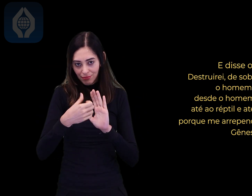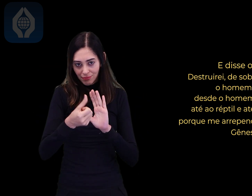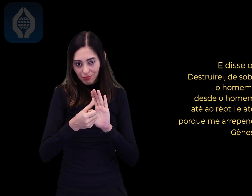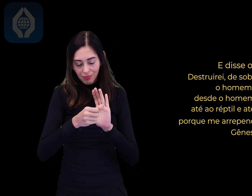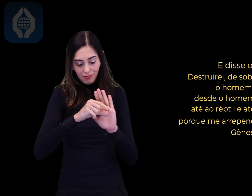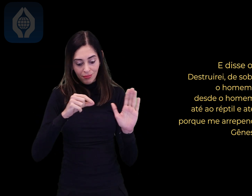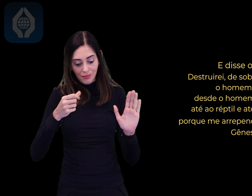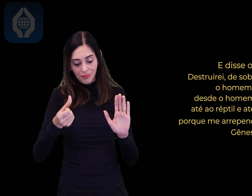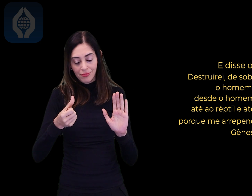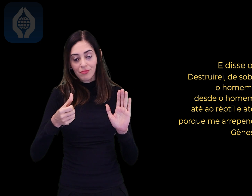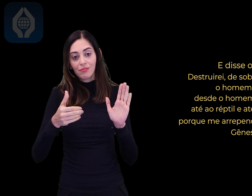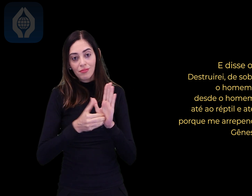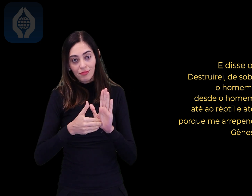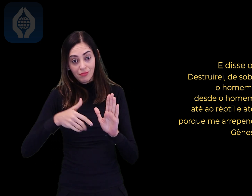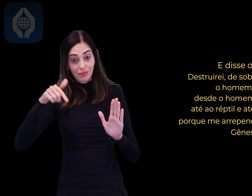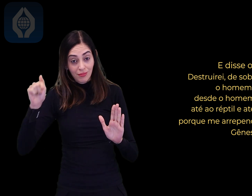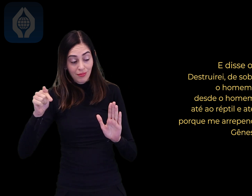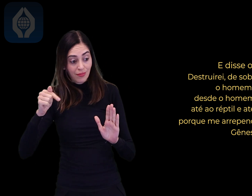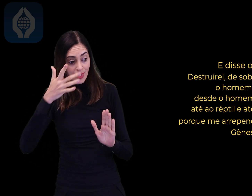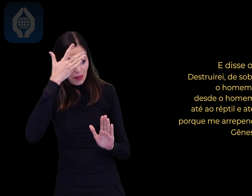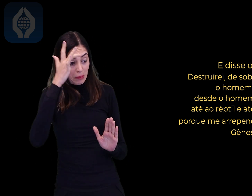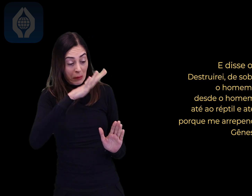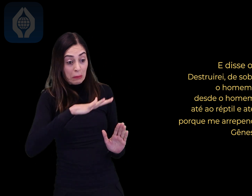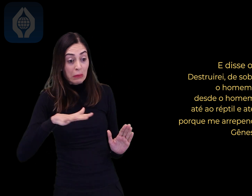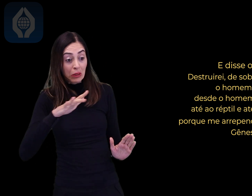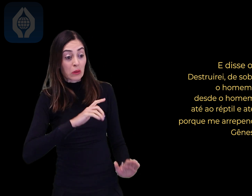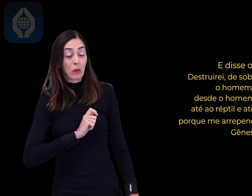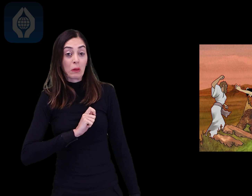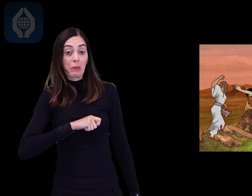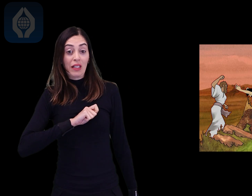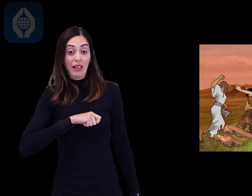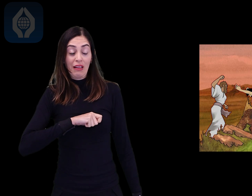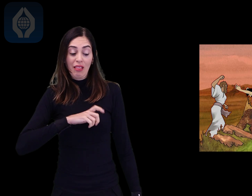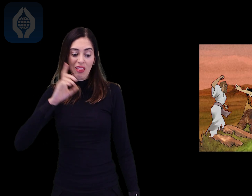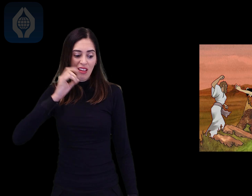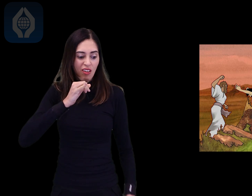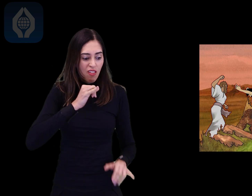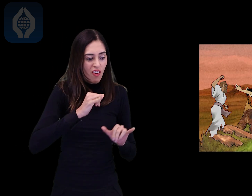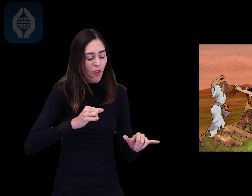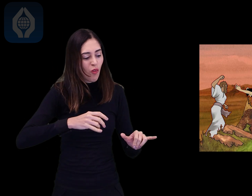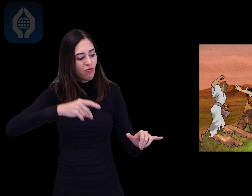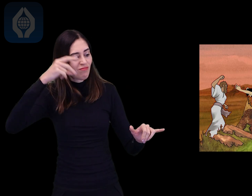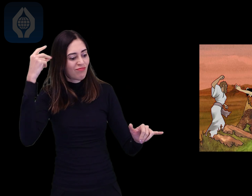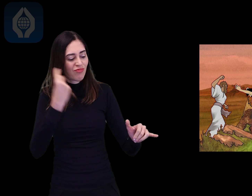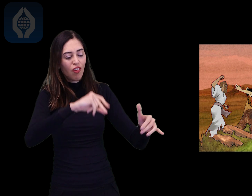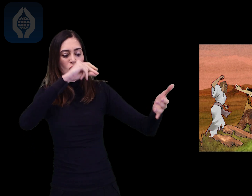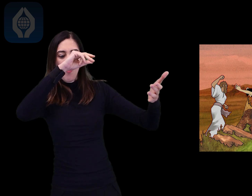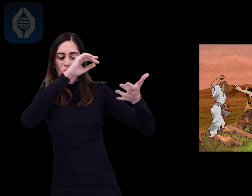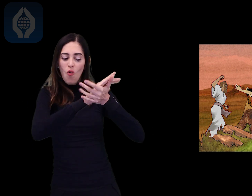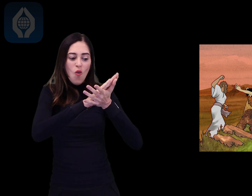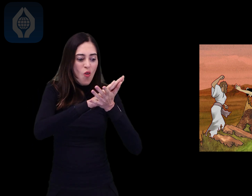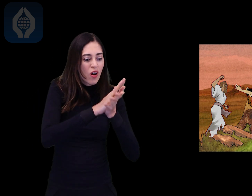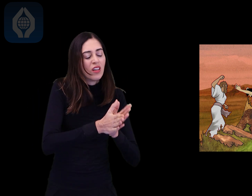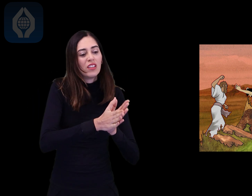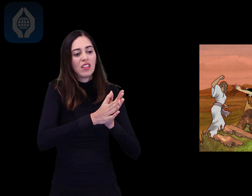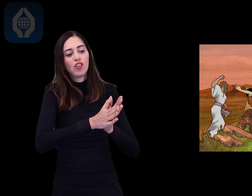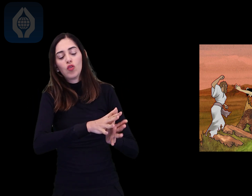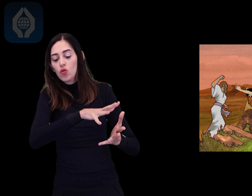O povo era tão iníquo que o Senhor disse que iria destruí-lo. Não só eles, mas também tudo sobre a terra que ele havia